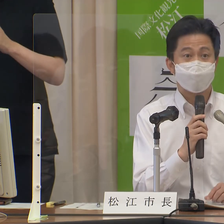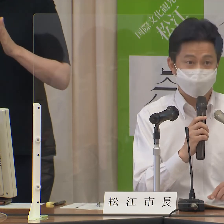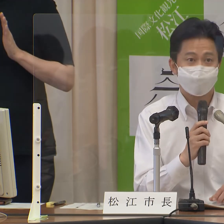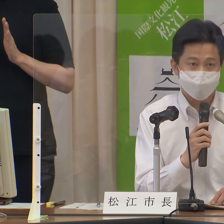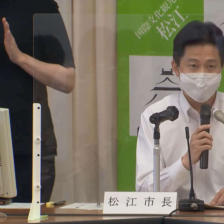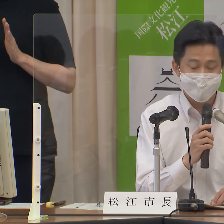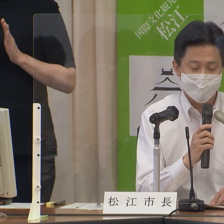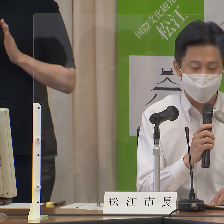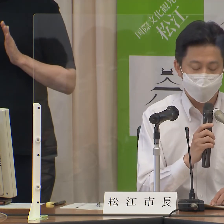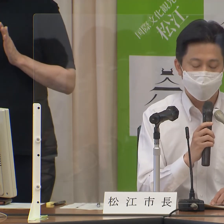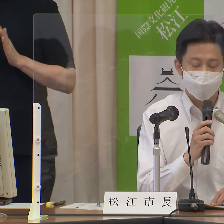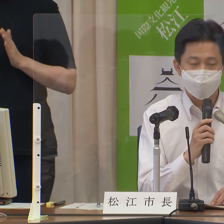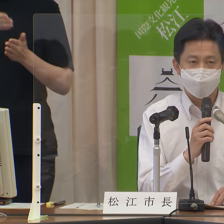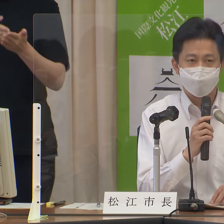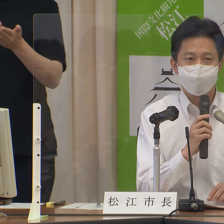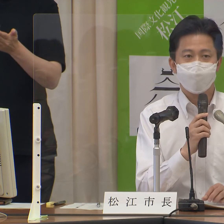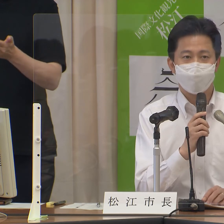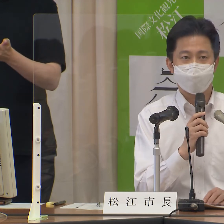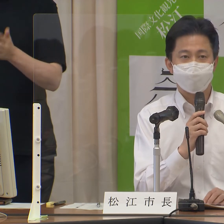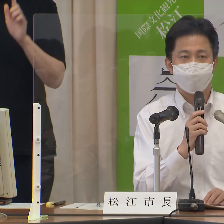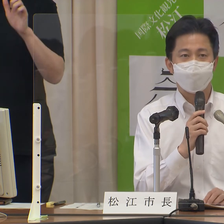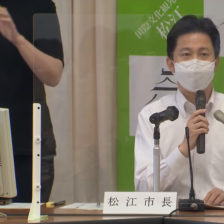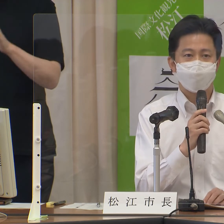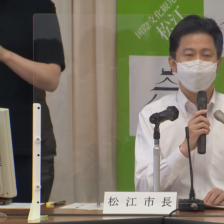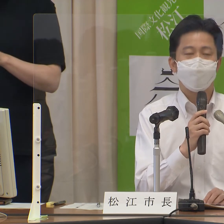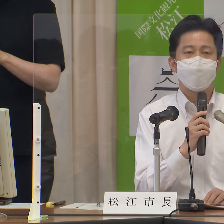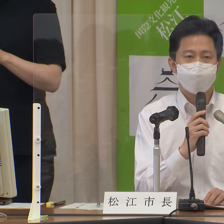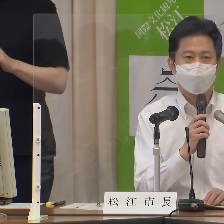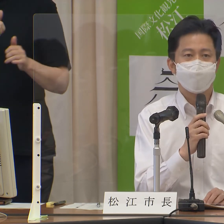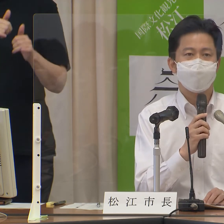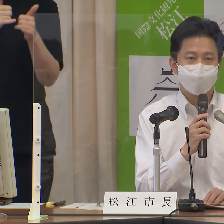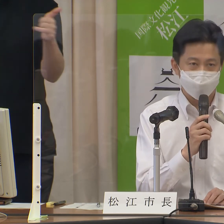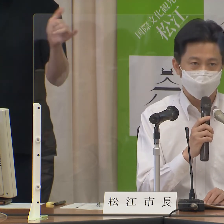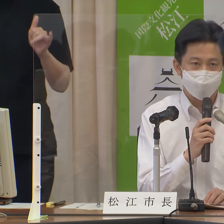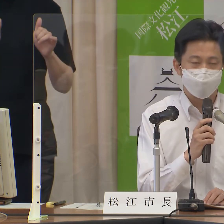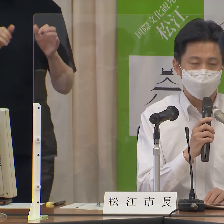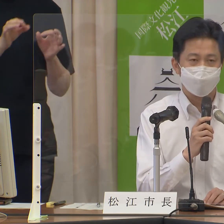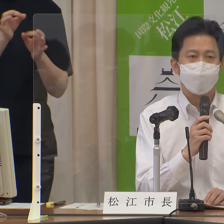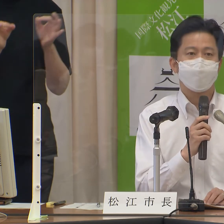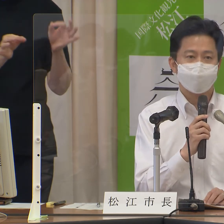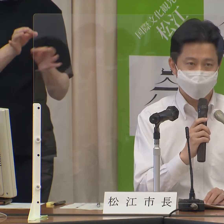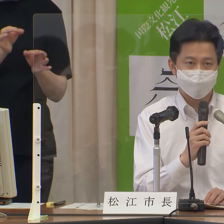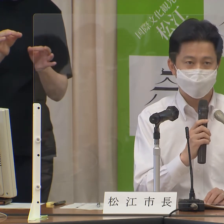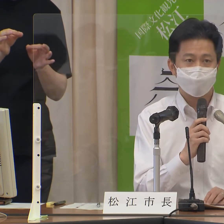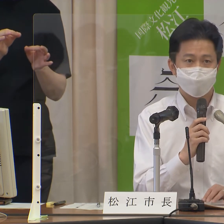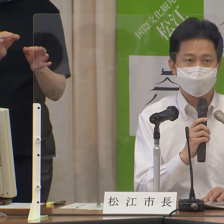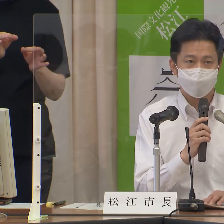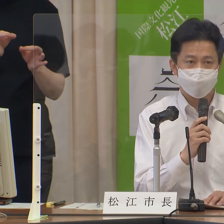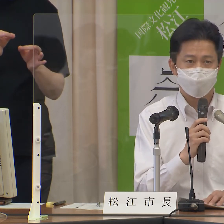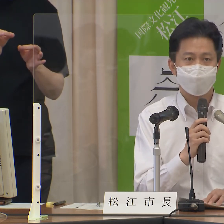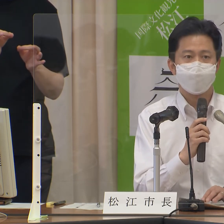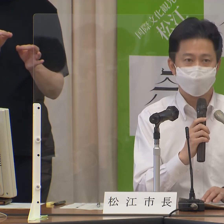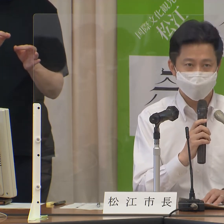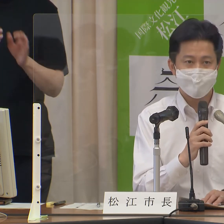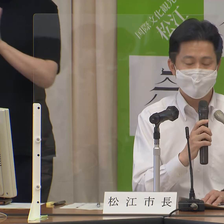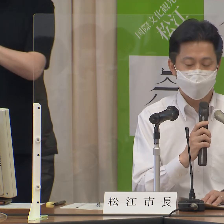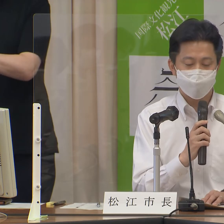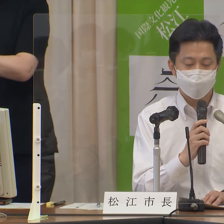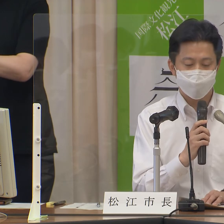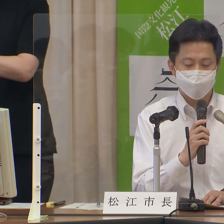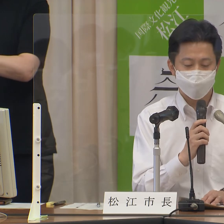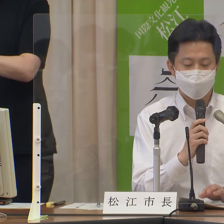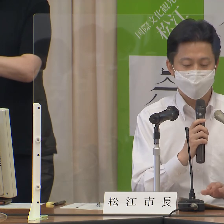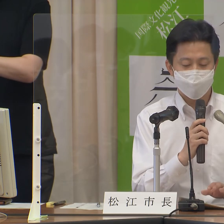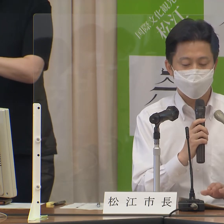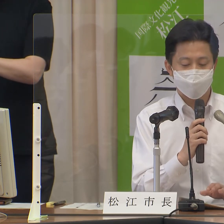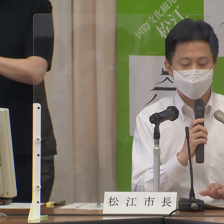っておらずですね、社会経済活動と感染防止の両立を図っていくというのを基本的な考え方としておりますので、